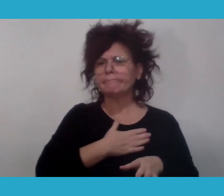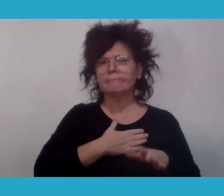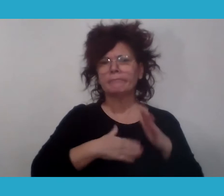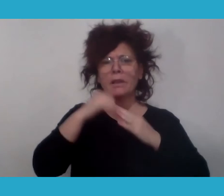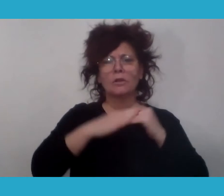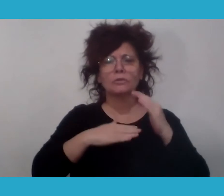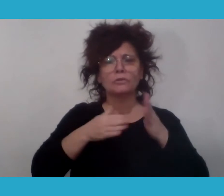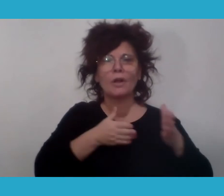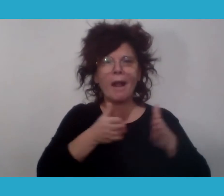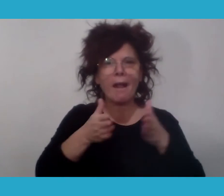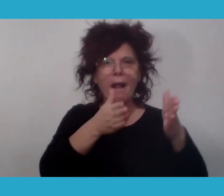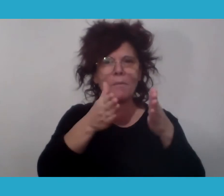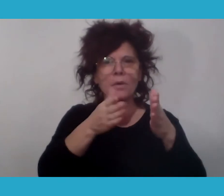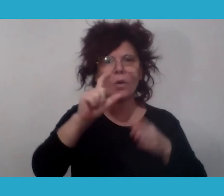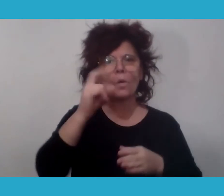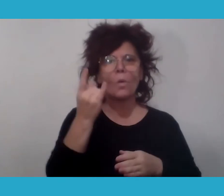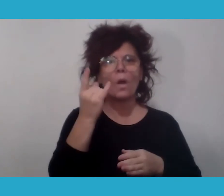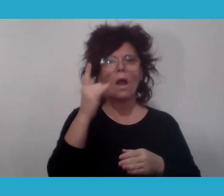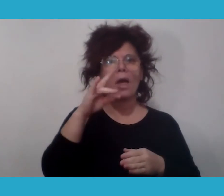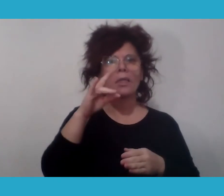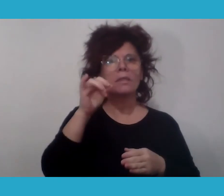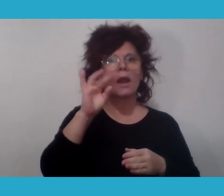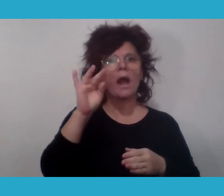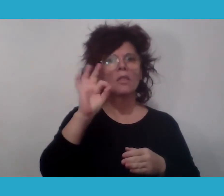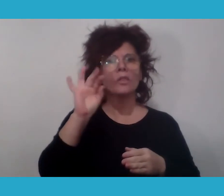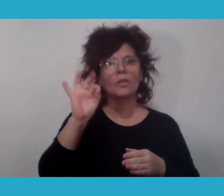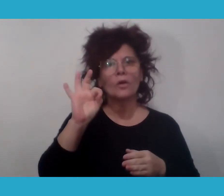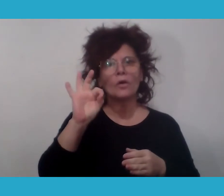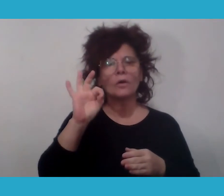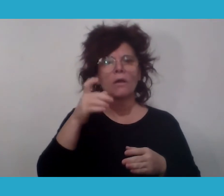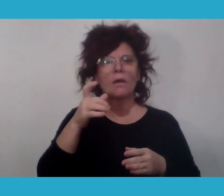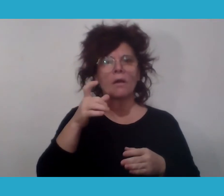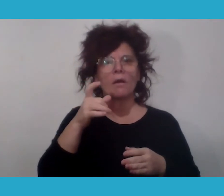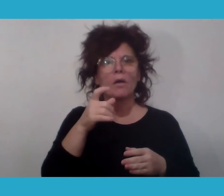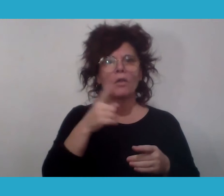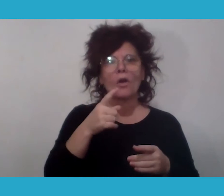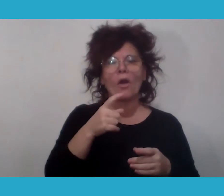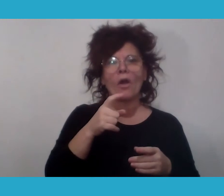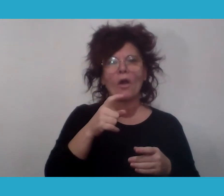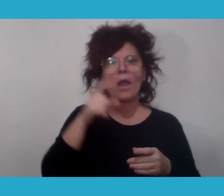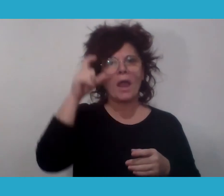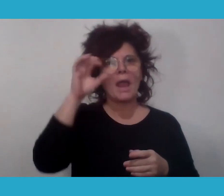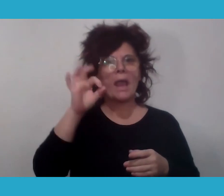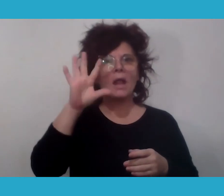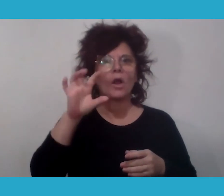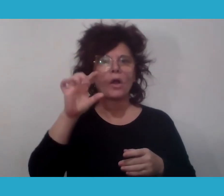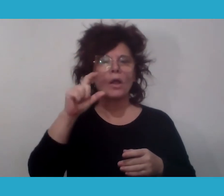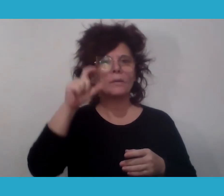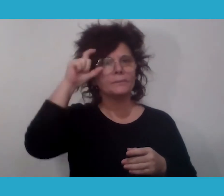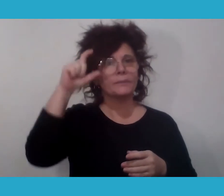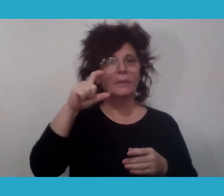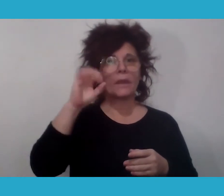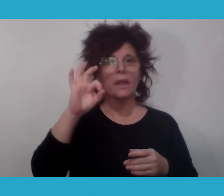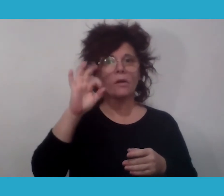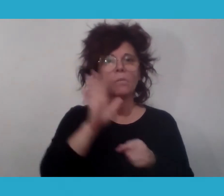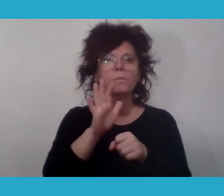del Camino al Cuadrado. Pide que economía y ecología tengan la misma raíz. Eco significa casa. ¿Qué intereses defienden